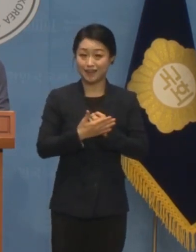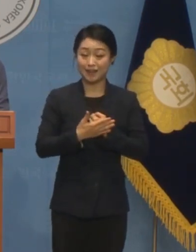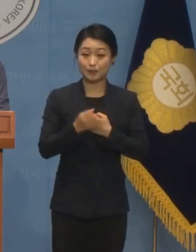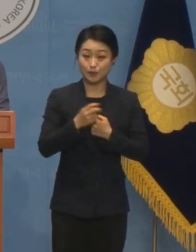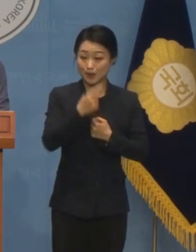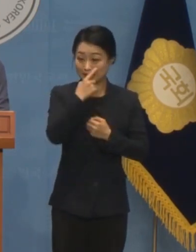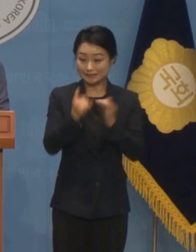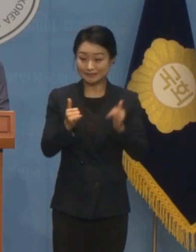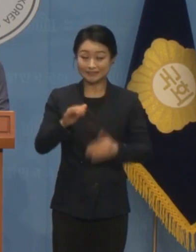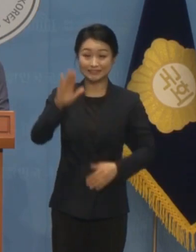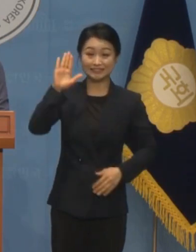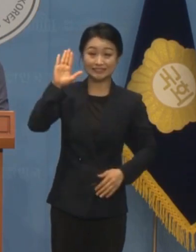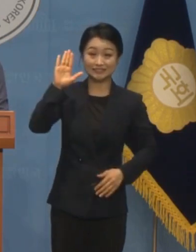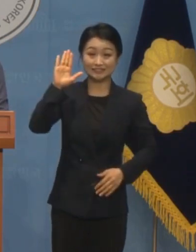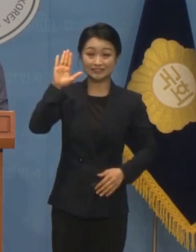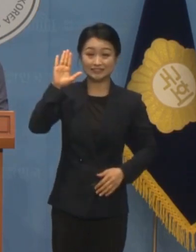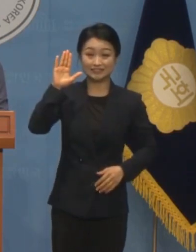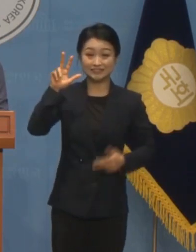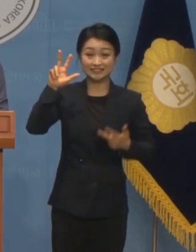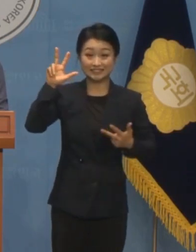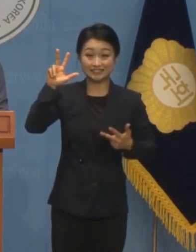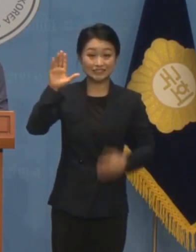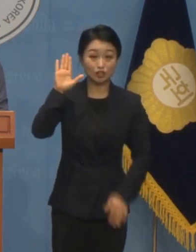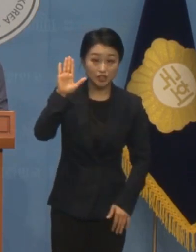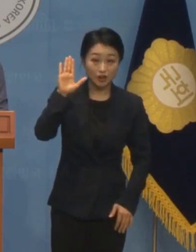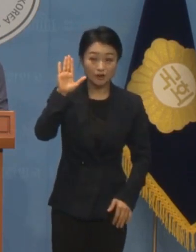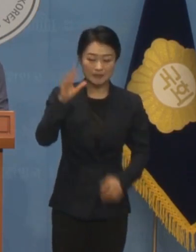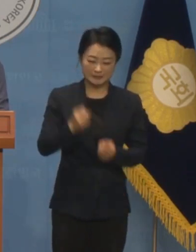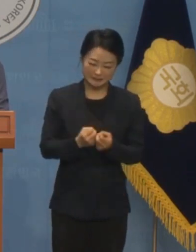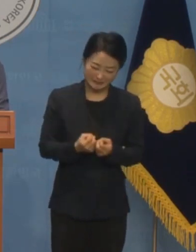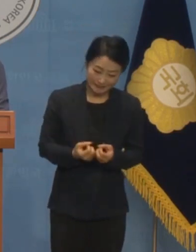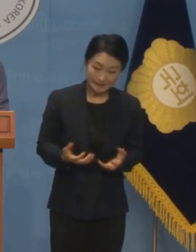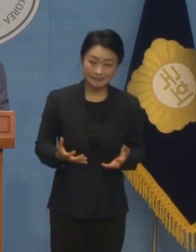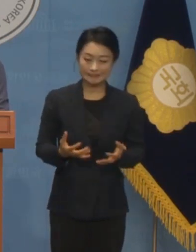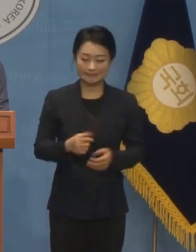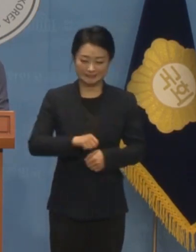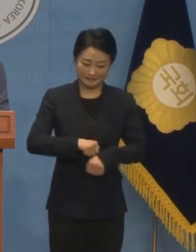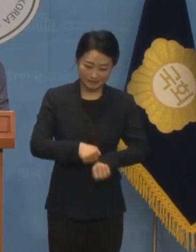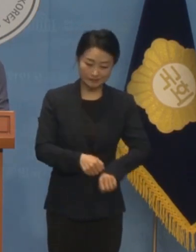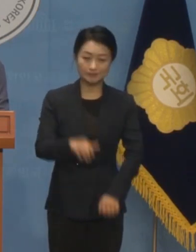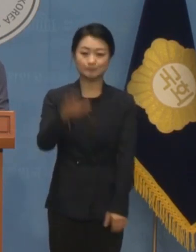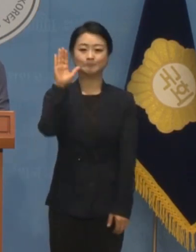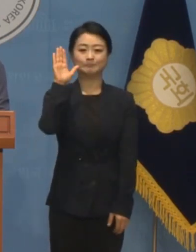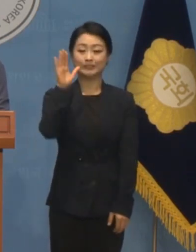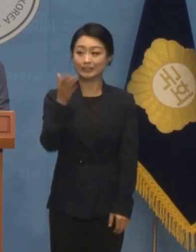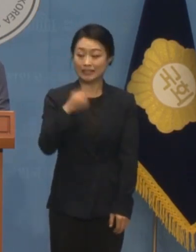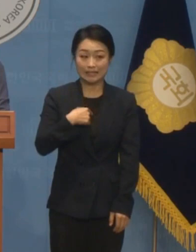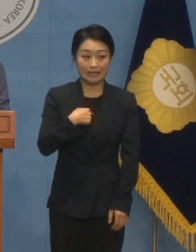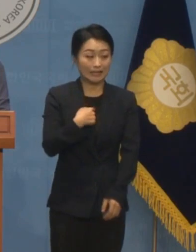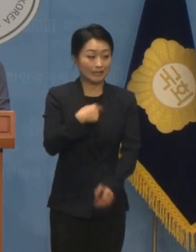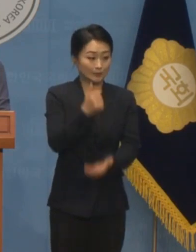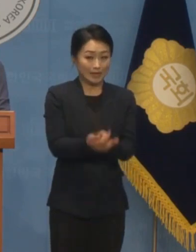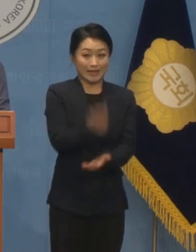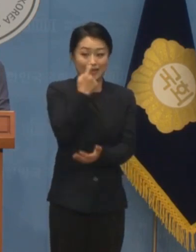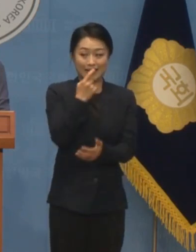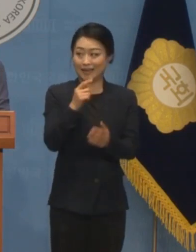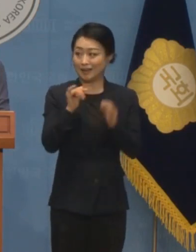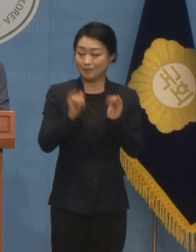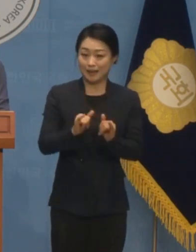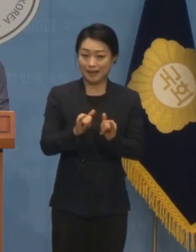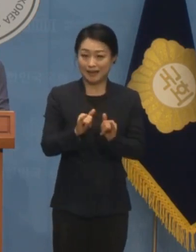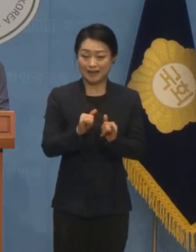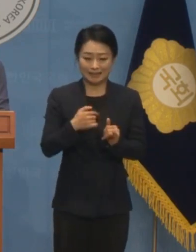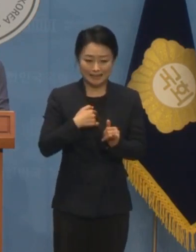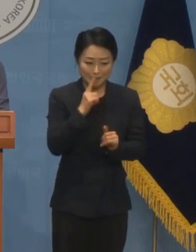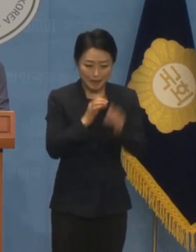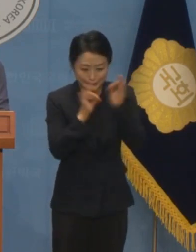거부했던 증인 선서를 어쩔 수 없이 하고 난 이후에 위증죄가 염려되어 이런 파렴치한